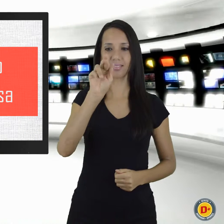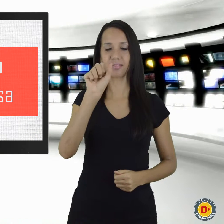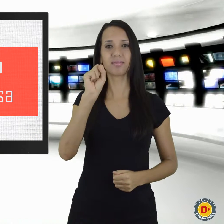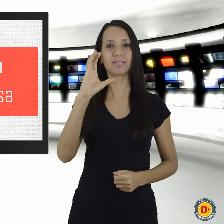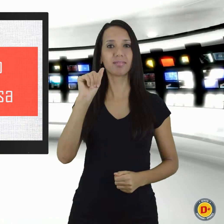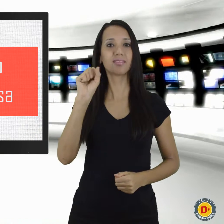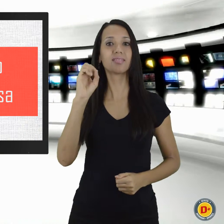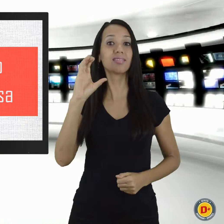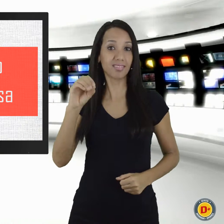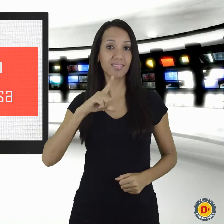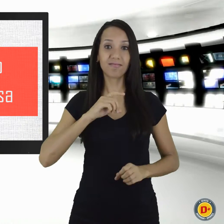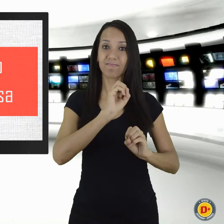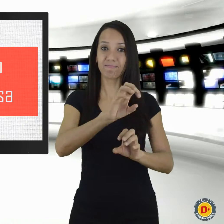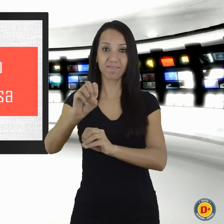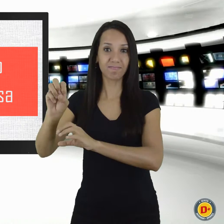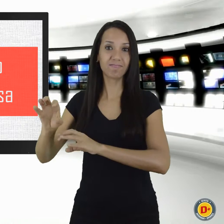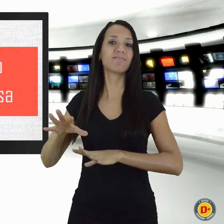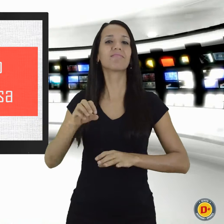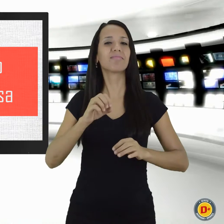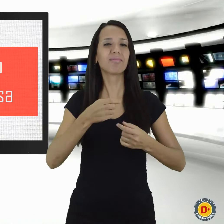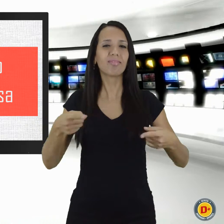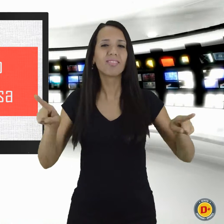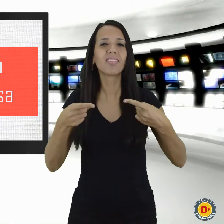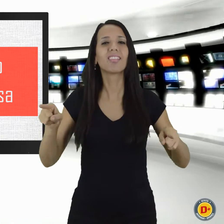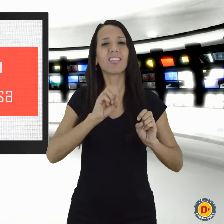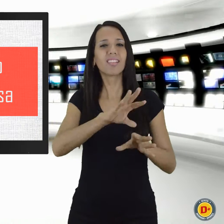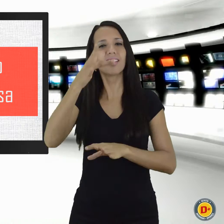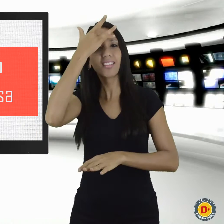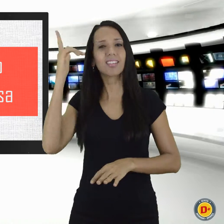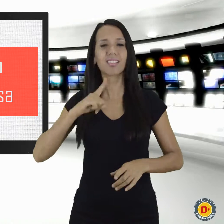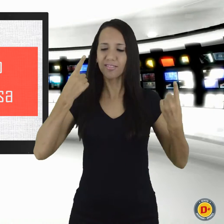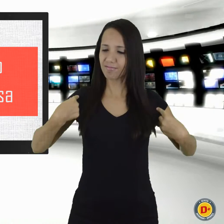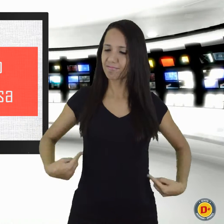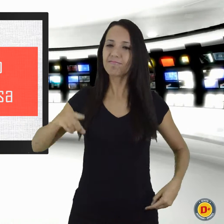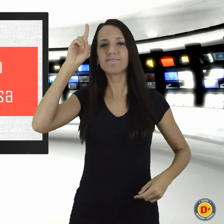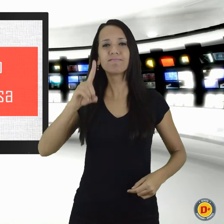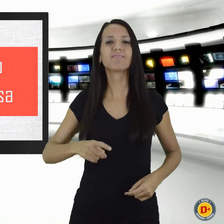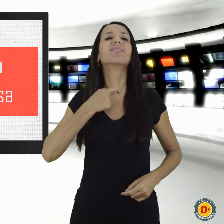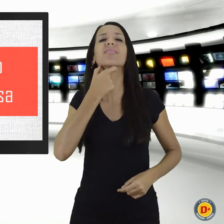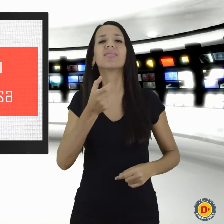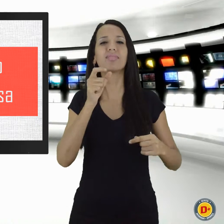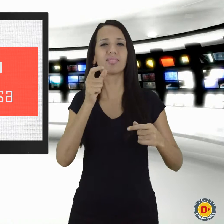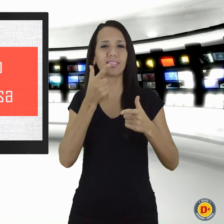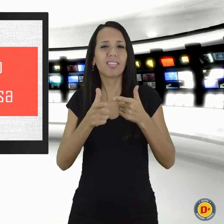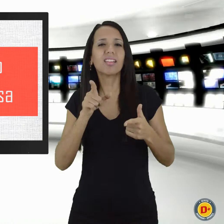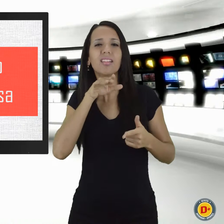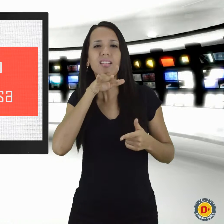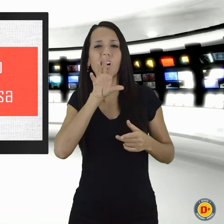física com o objetivo de trabalhar os problemas da fala, da coordenação motora e do desenvolvimento sensorial, além de dar